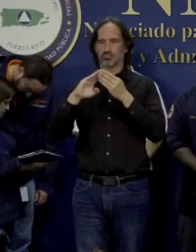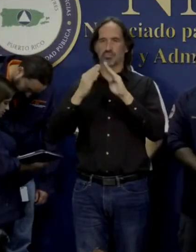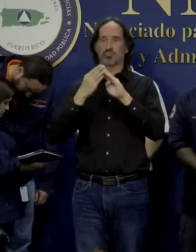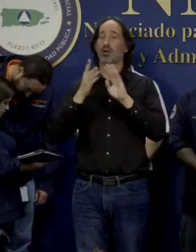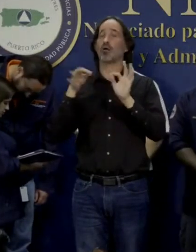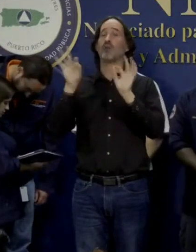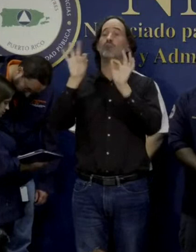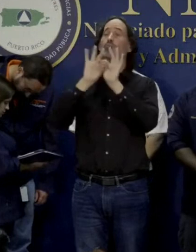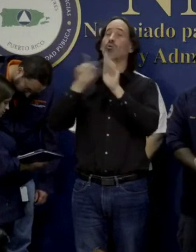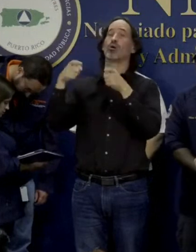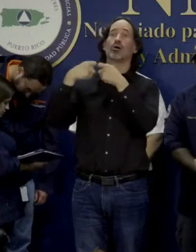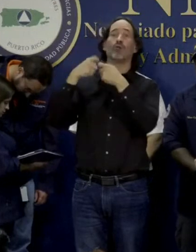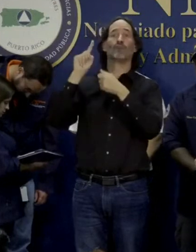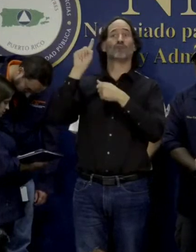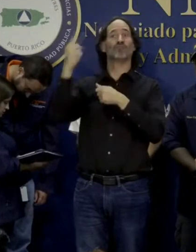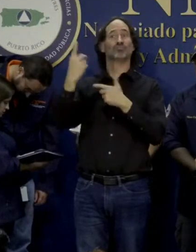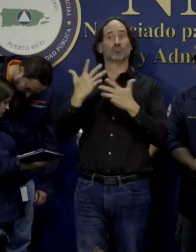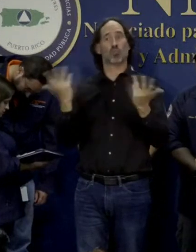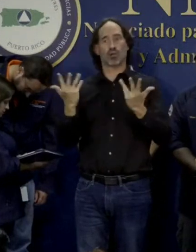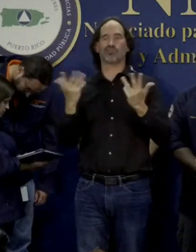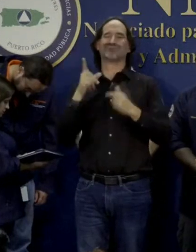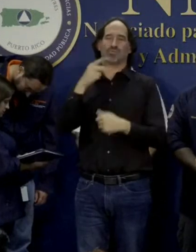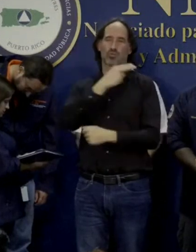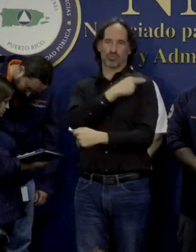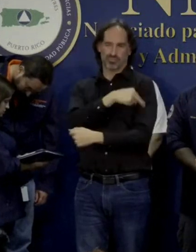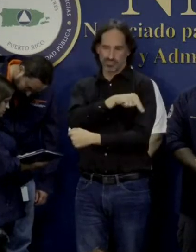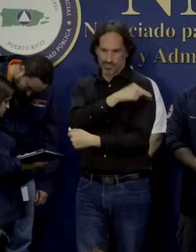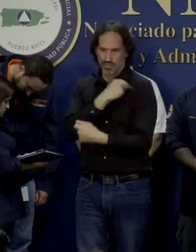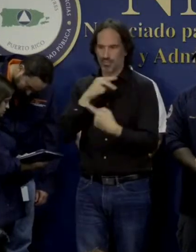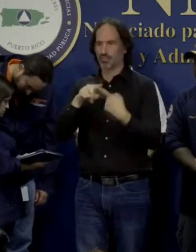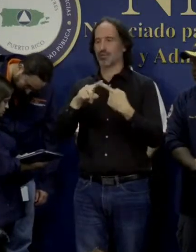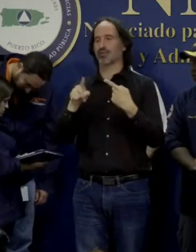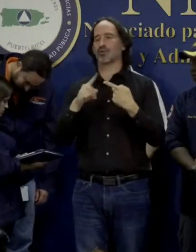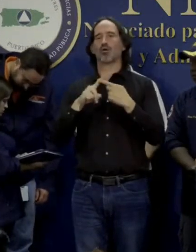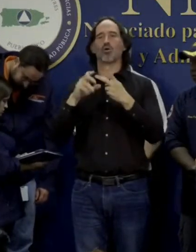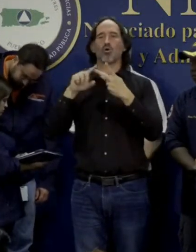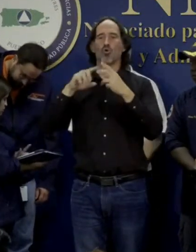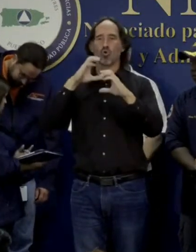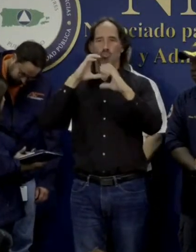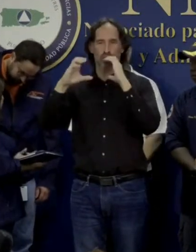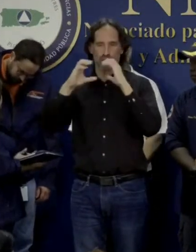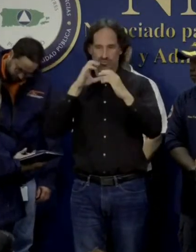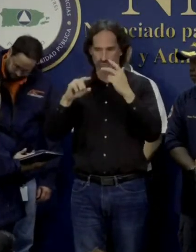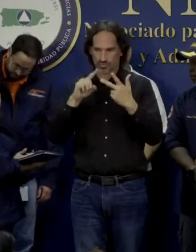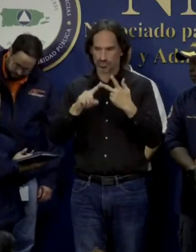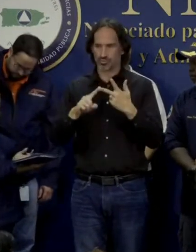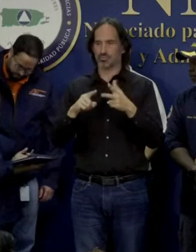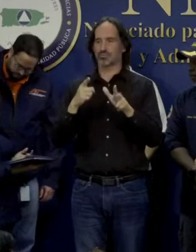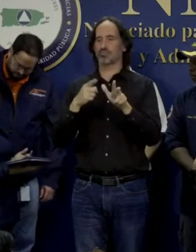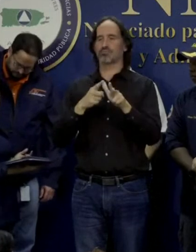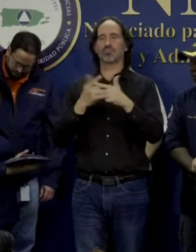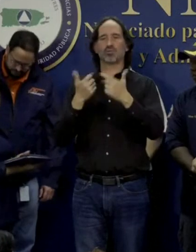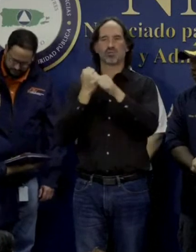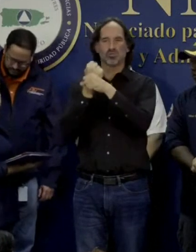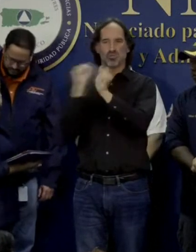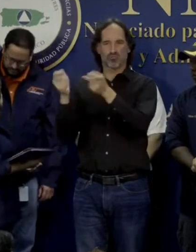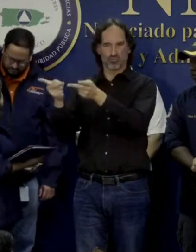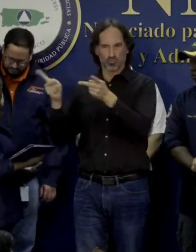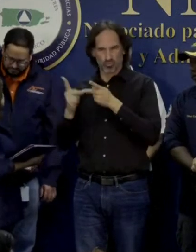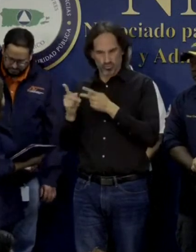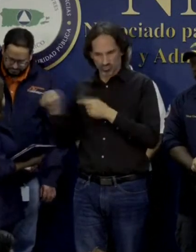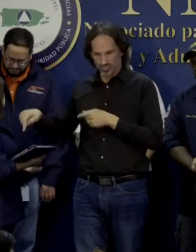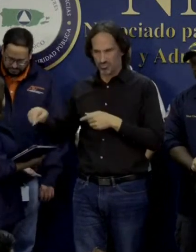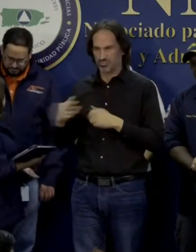comunicaciones, están los refugios, las bombas de agua de la Autoridad de Acueducto Alcantarillado. Ejemplo, una vez entremos ahora